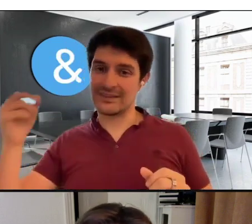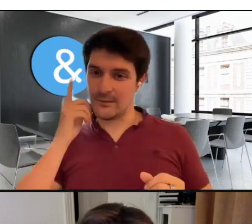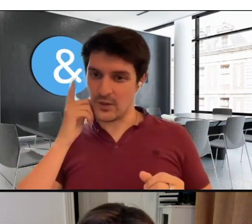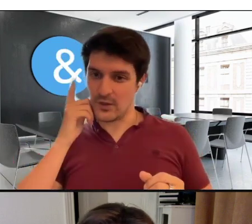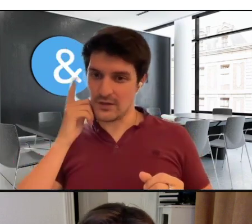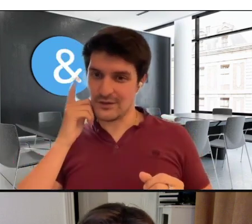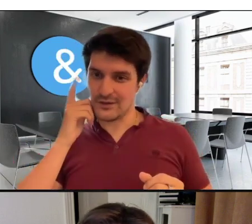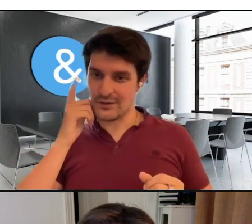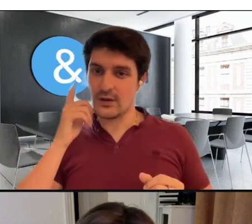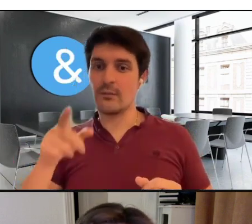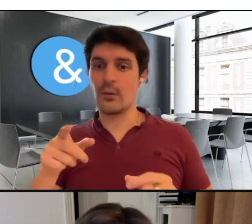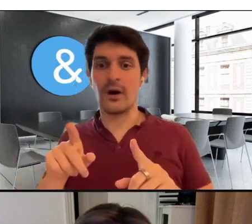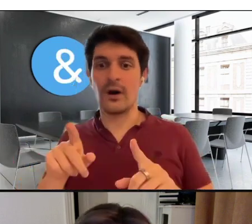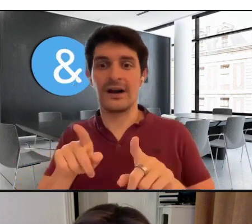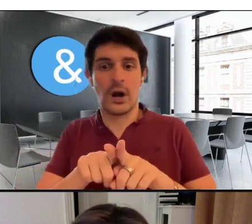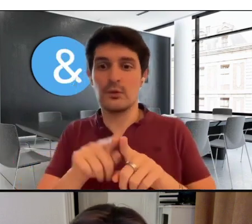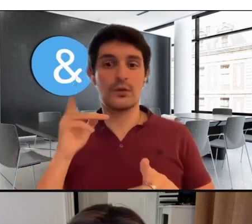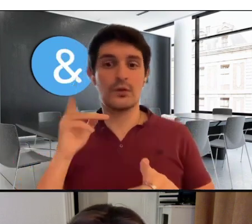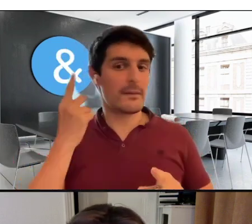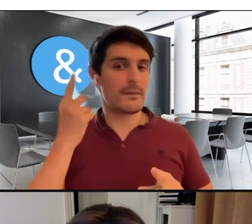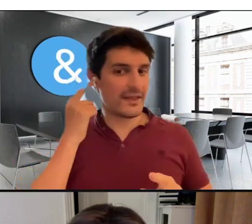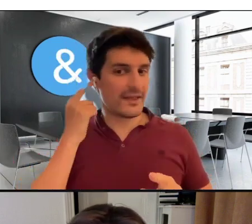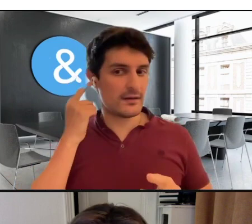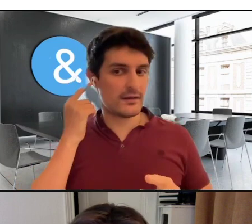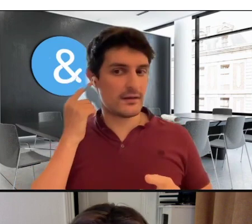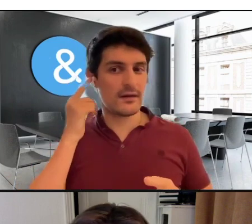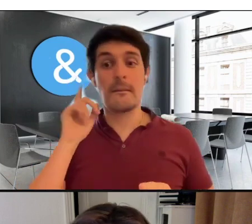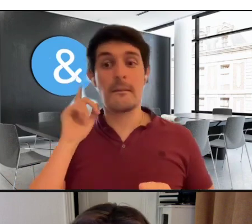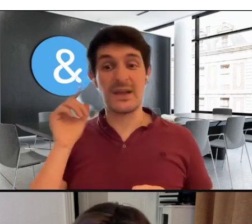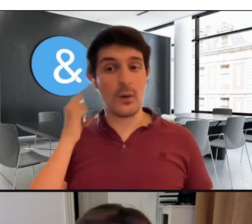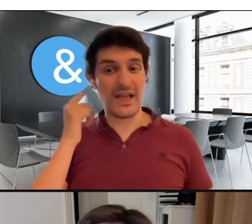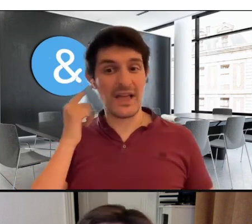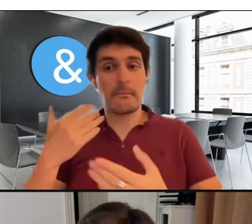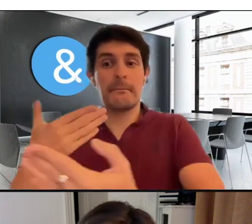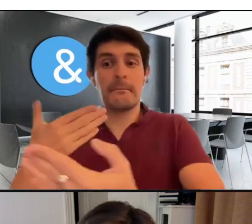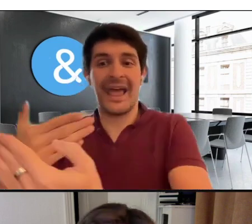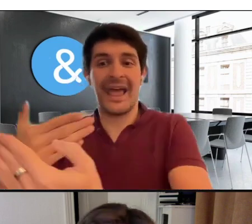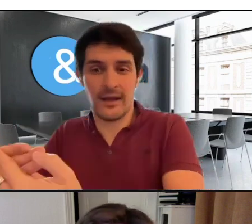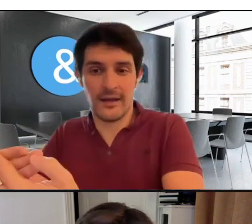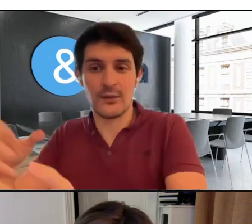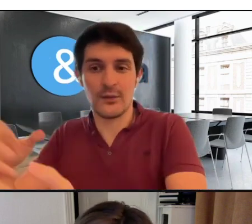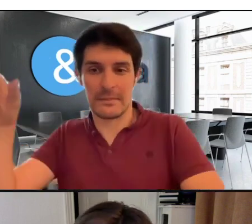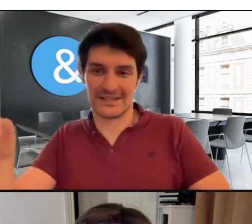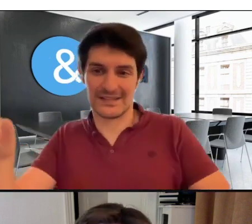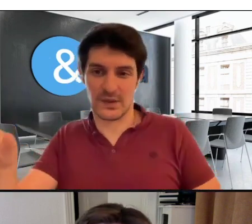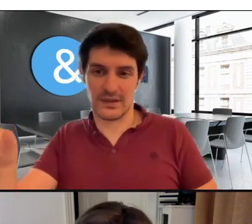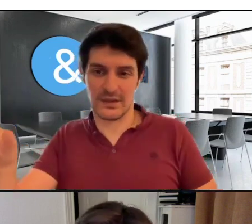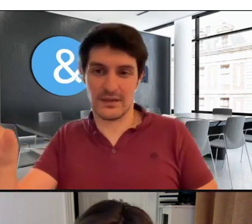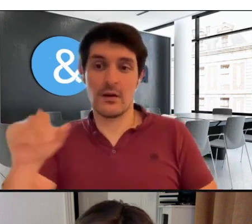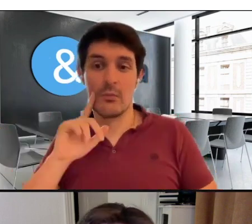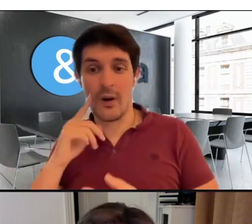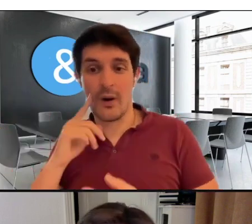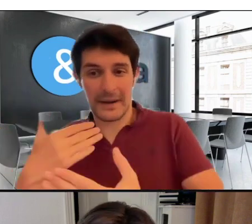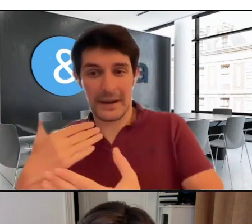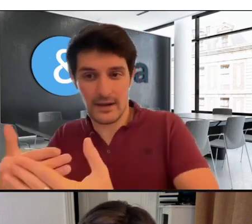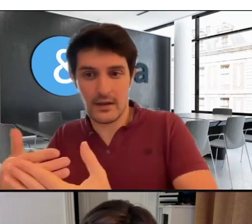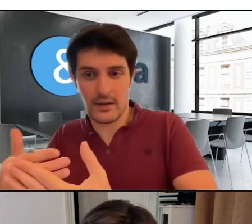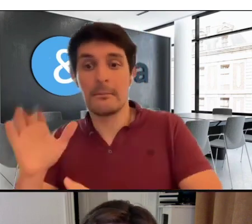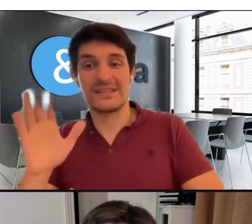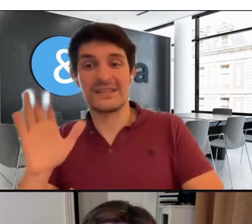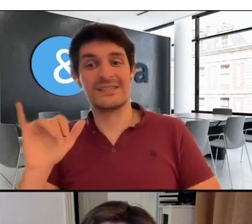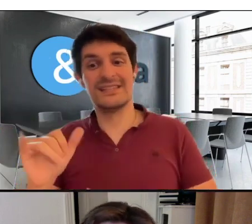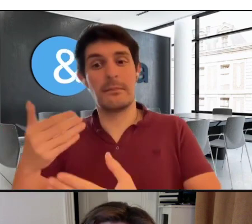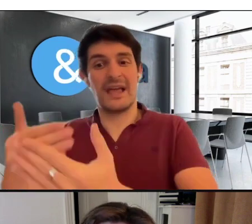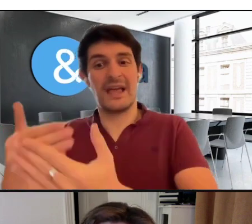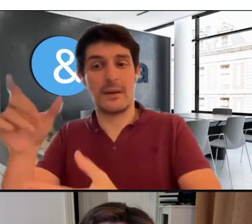téléphone comme une deuxième oreille, mais une oreille près de la personne. Pourquoi près? Parce que si